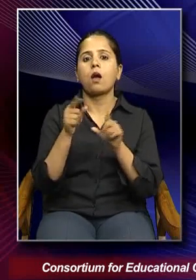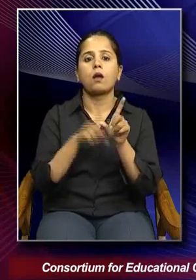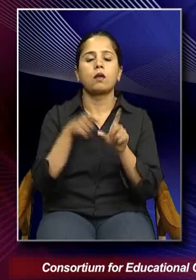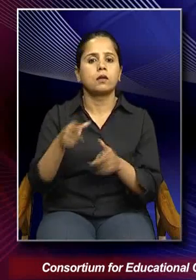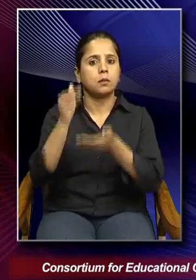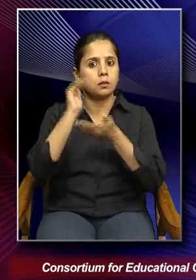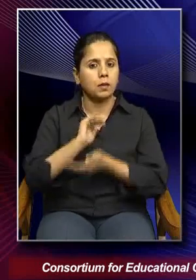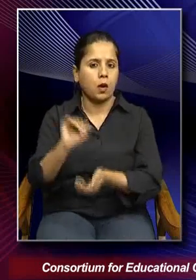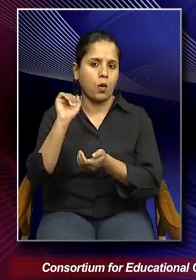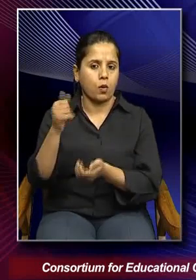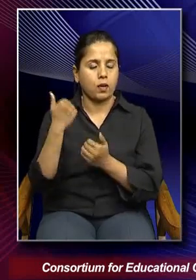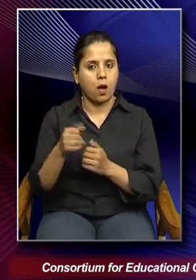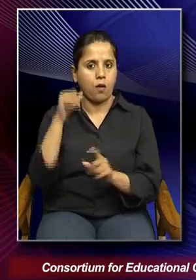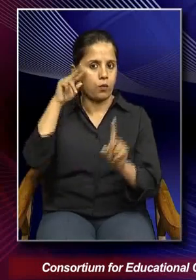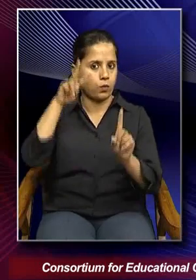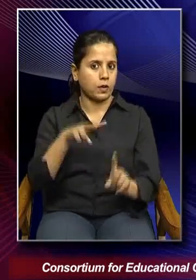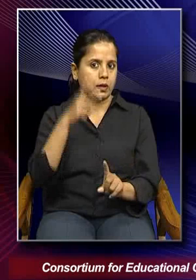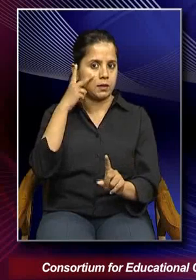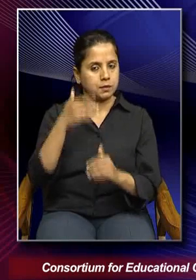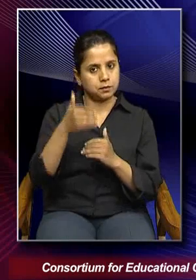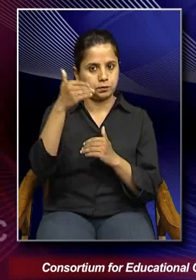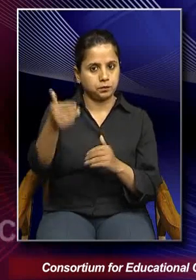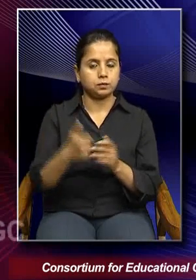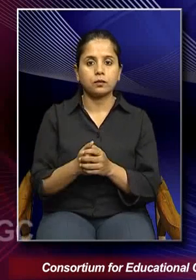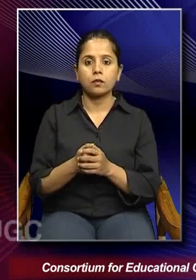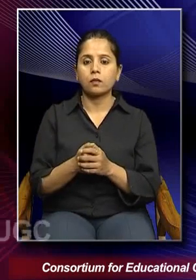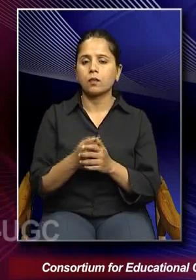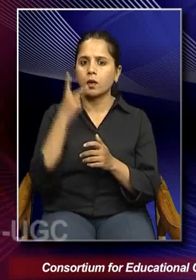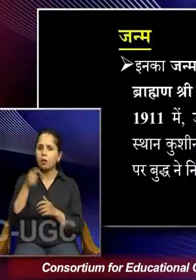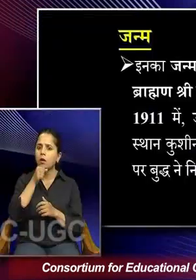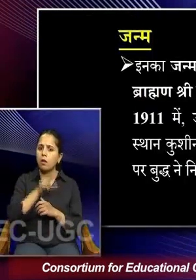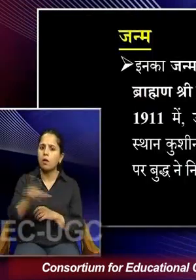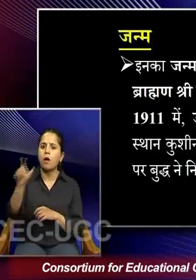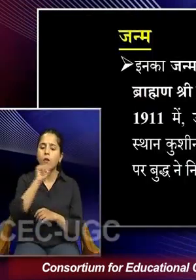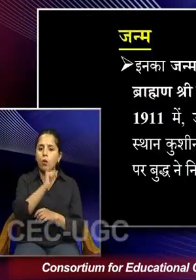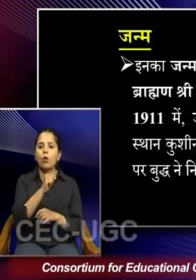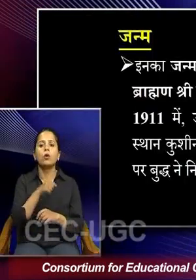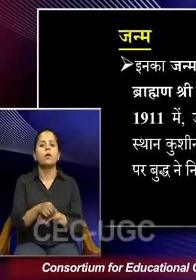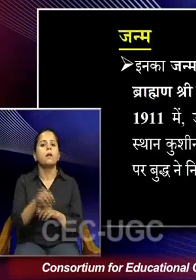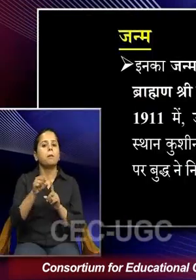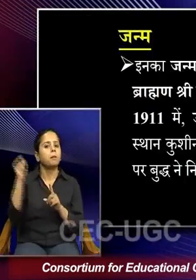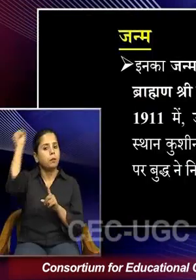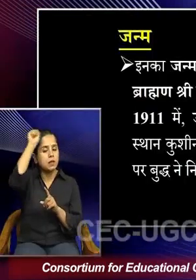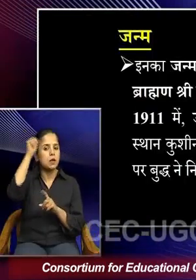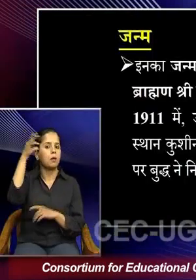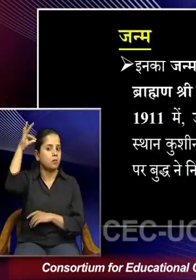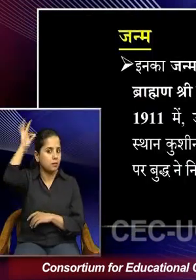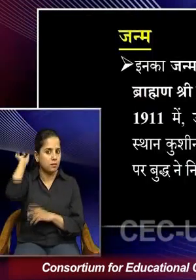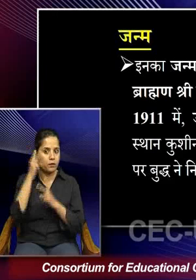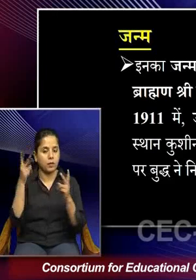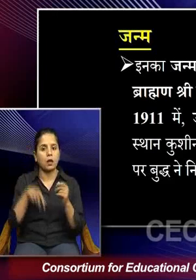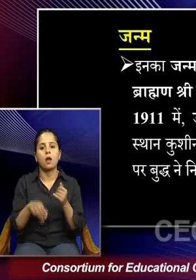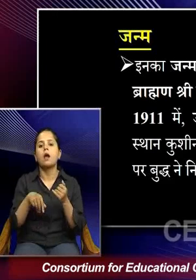दृष्टि डालते तो सारस्वत गोत्र पंजाबी ब्राह्मण श्री